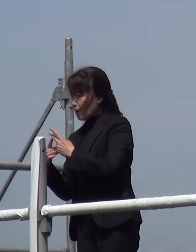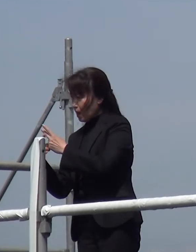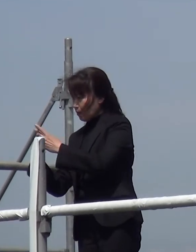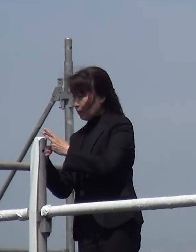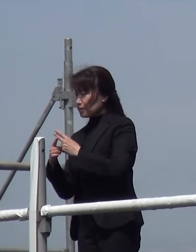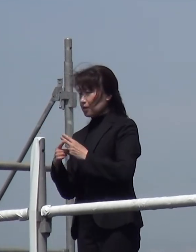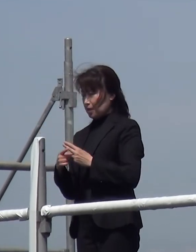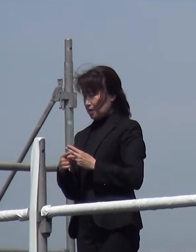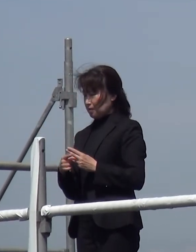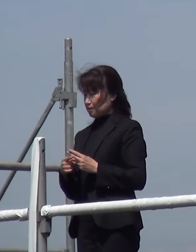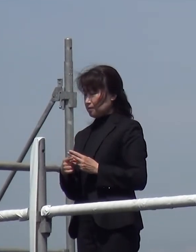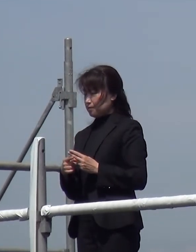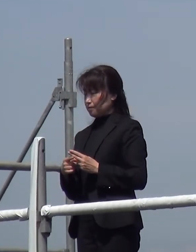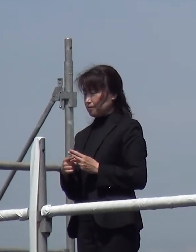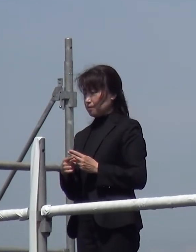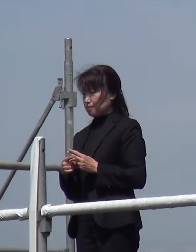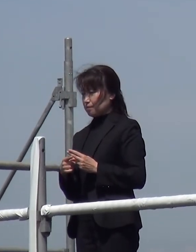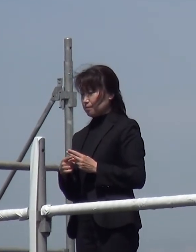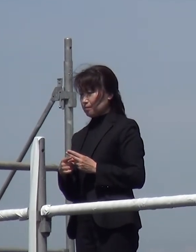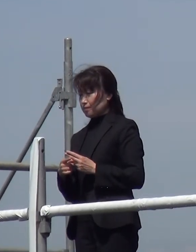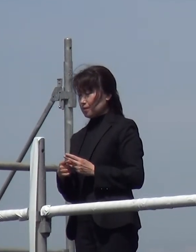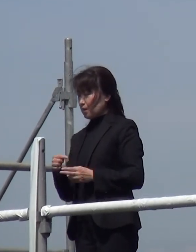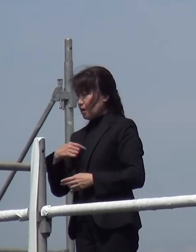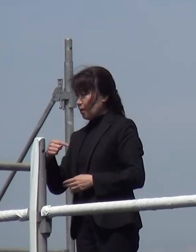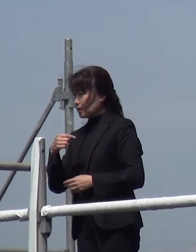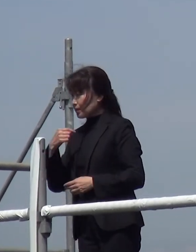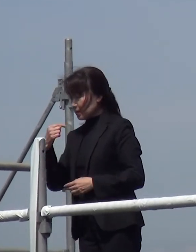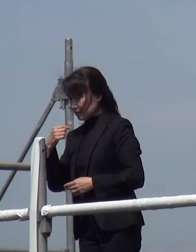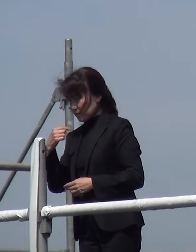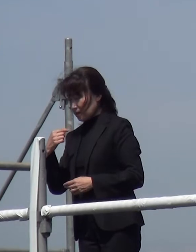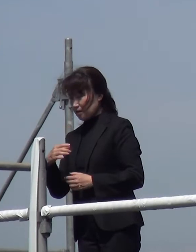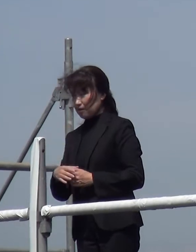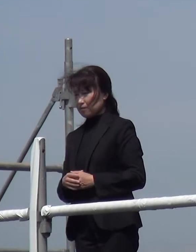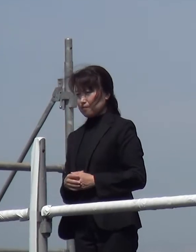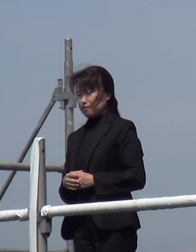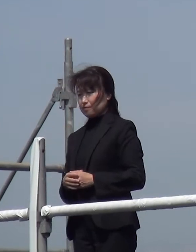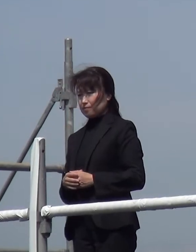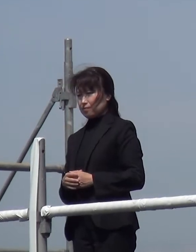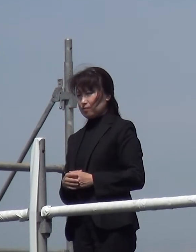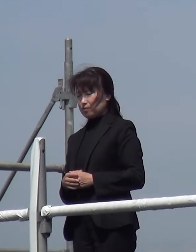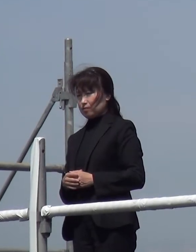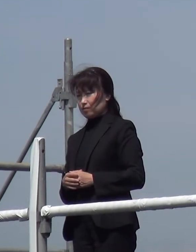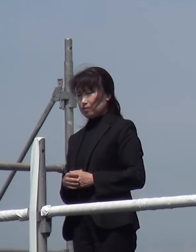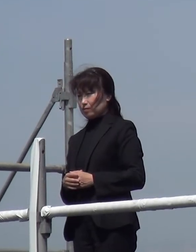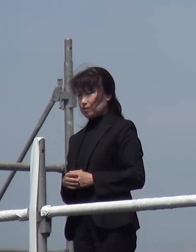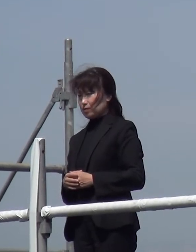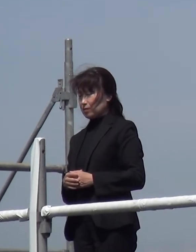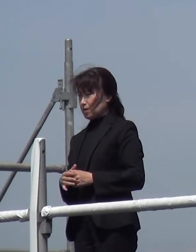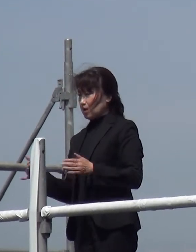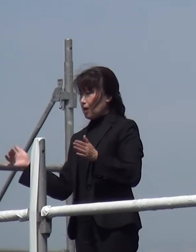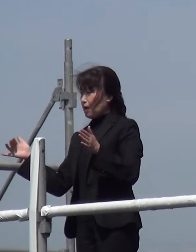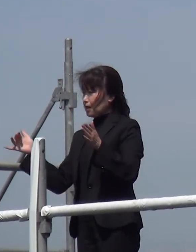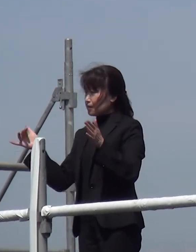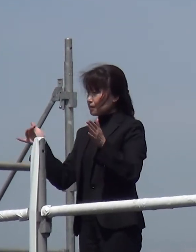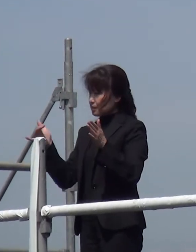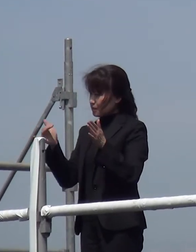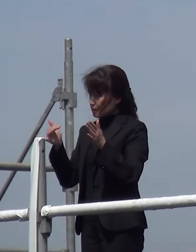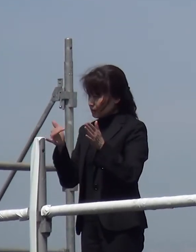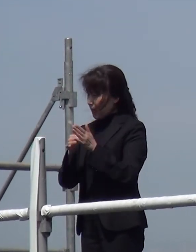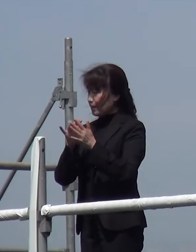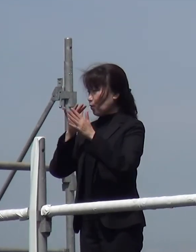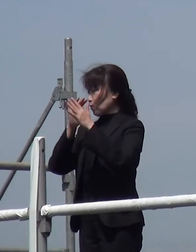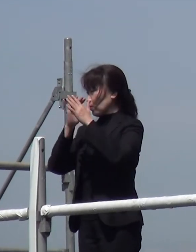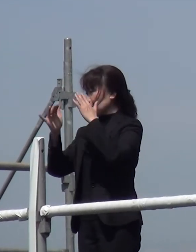その主題はですね、私たちがどのようにしてこの最終戦争